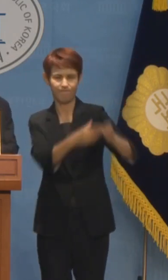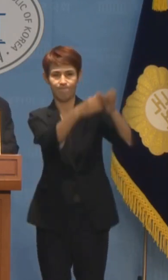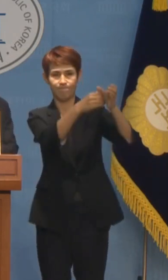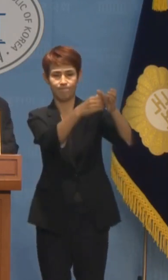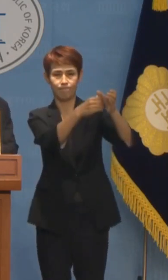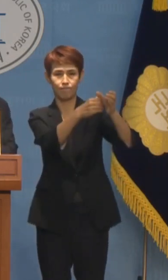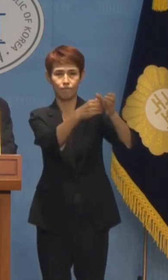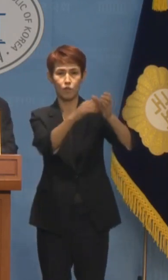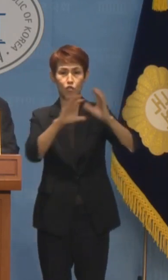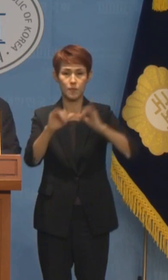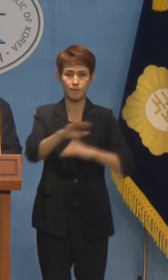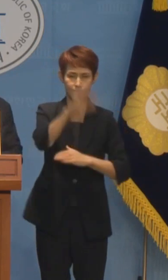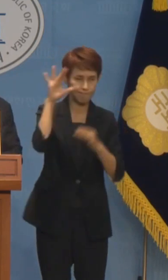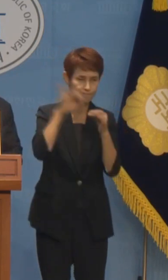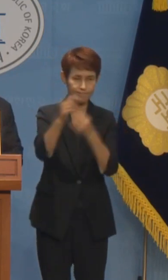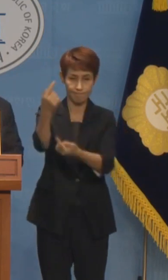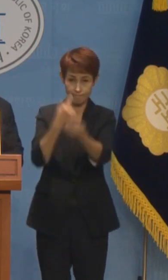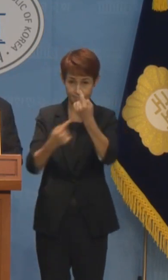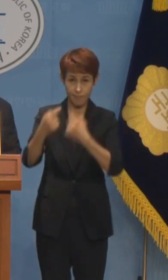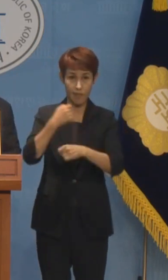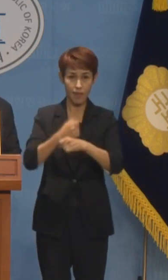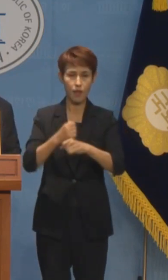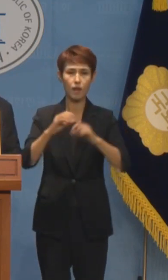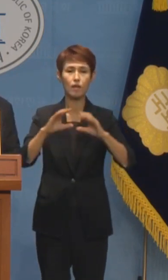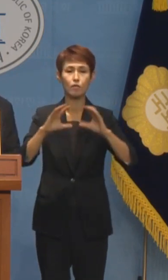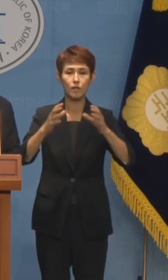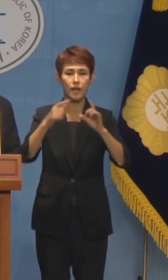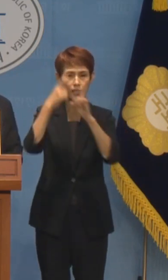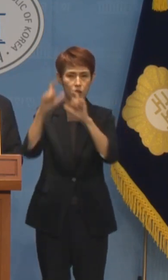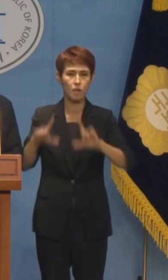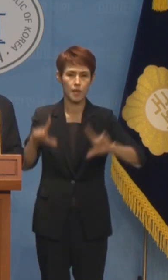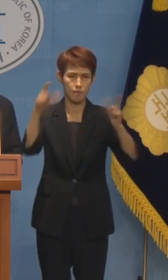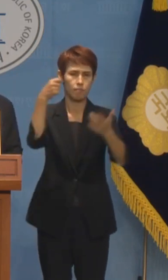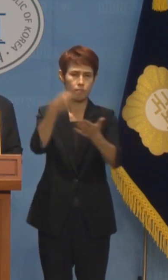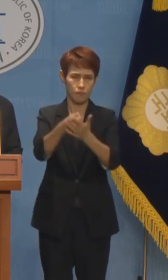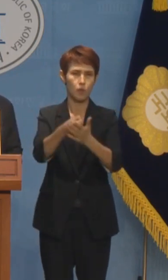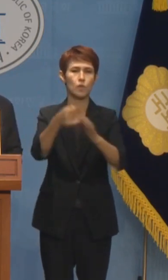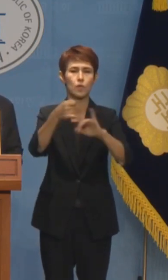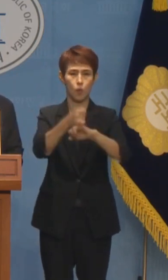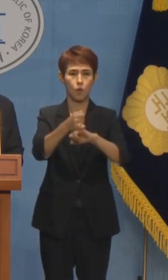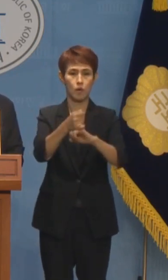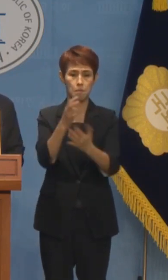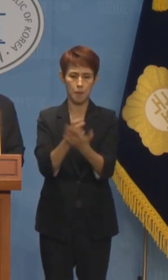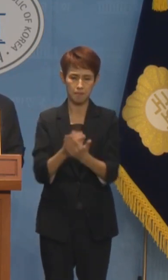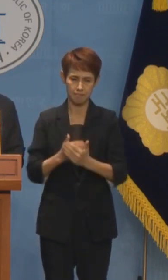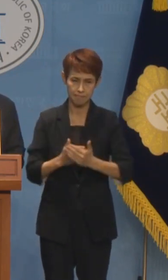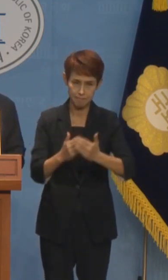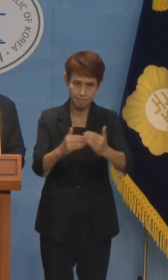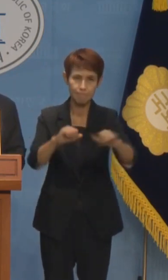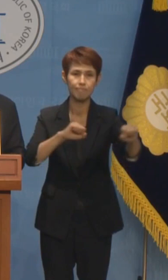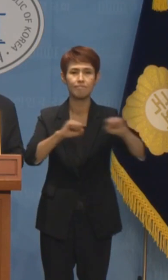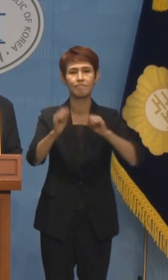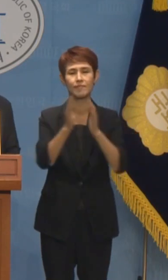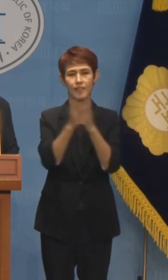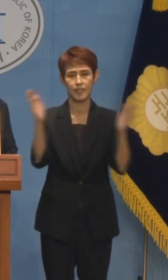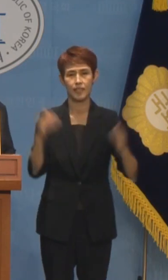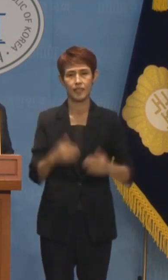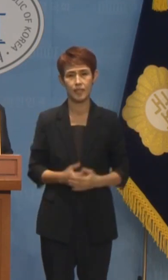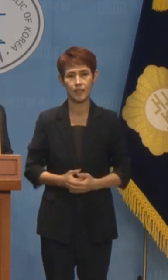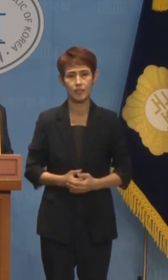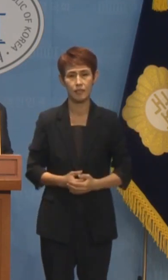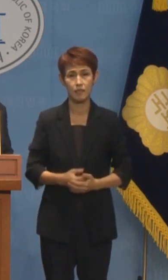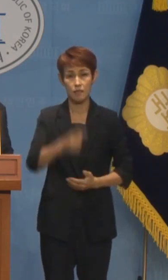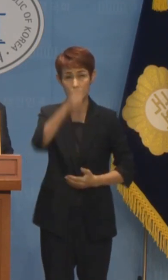청원을 통해서 독도의 날를 반드시 국가 기념일로 만들고 법을 정하는 운동을 버리려고 합니다 만약